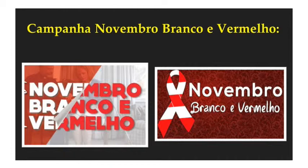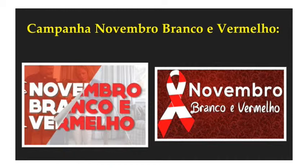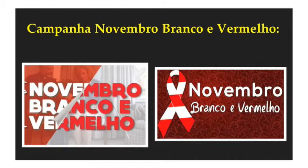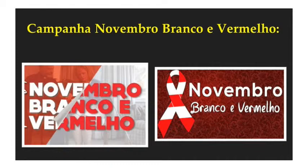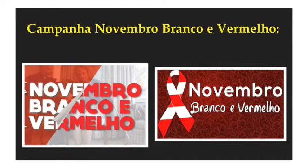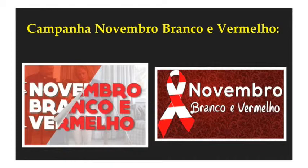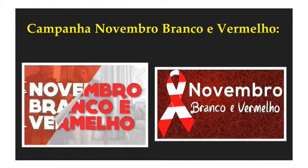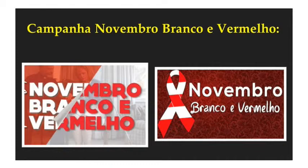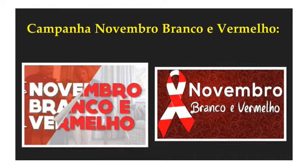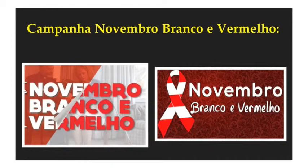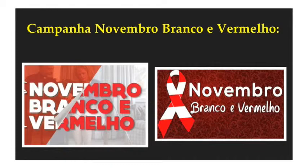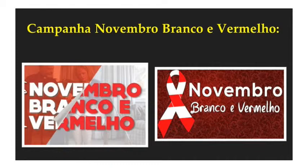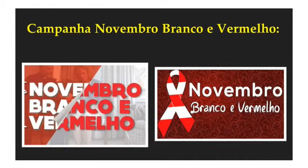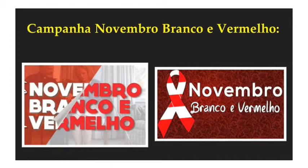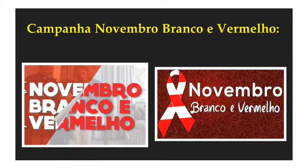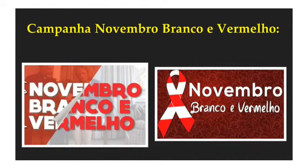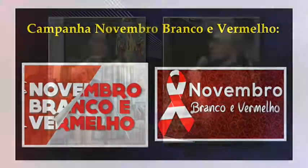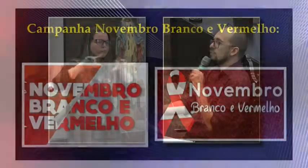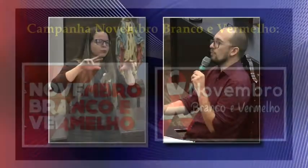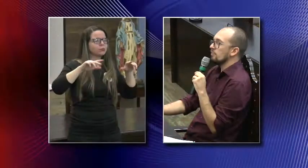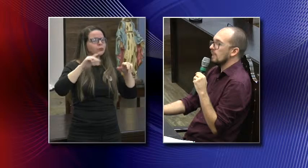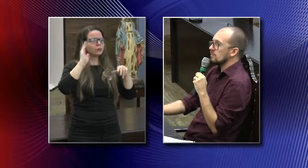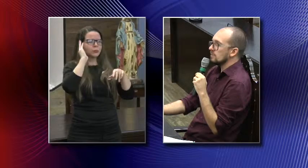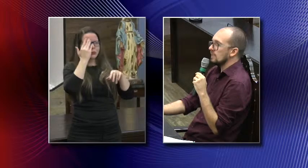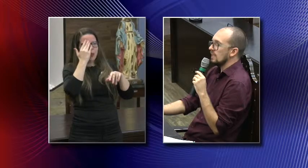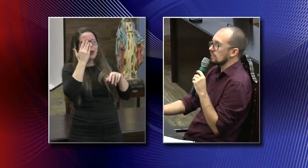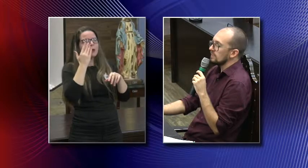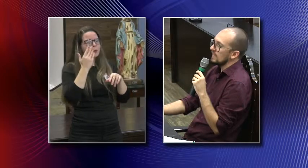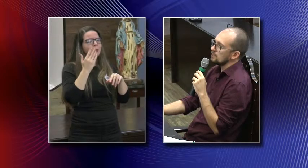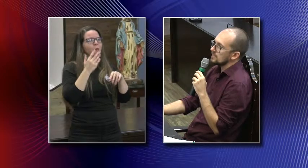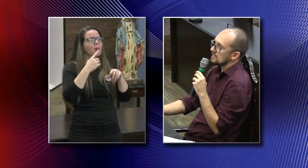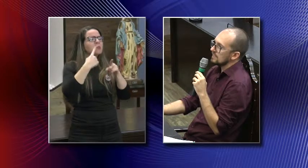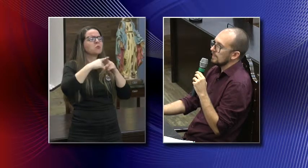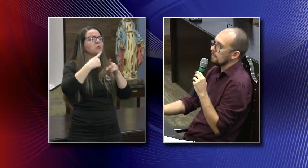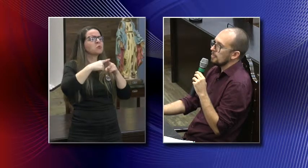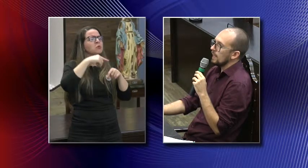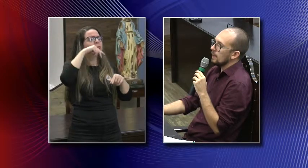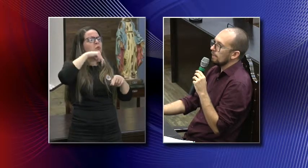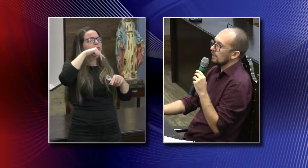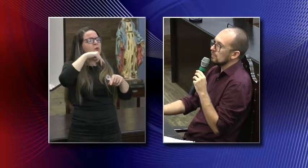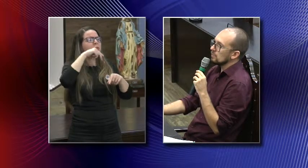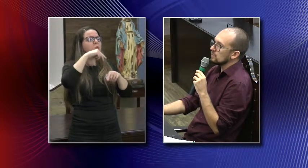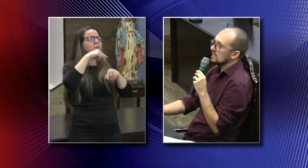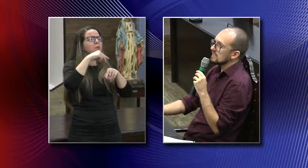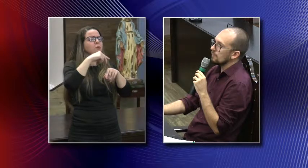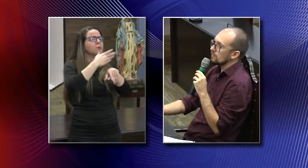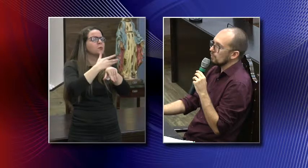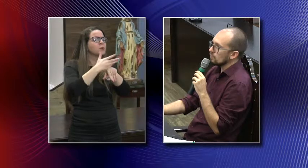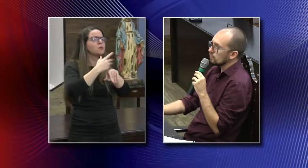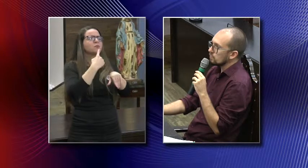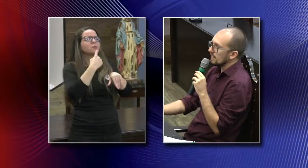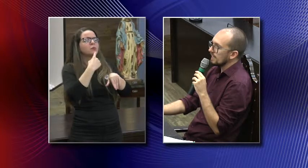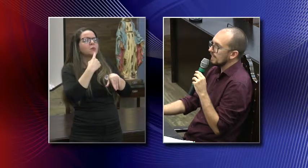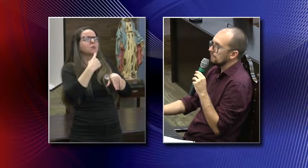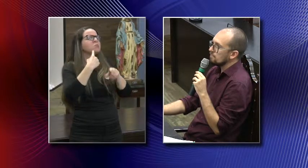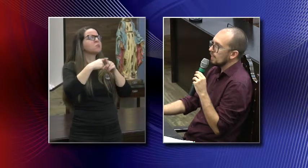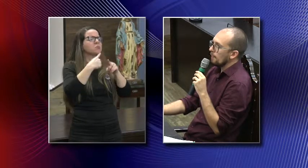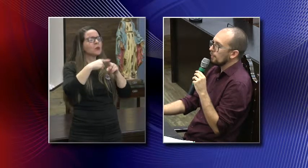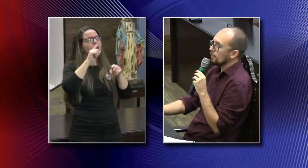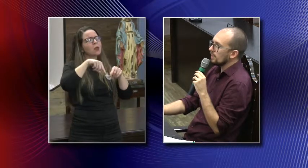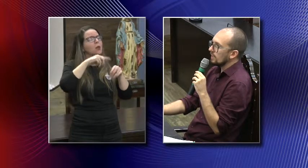branco e vermelho, que é um mês de consciência e de movimentos que a sociedade precisa ter para com a consciência da pessoa com